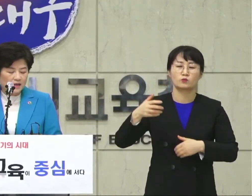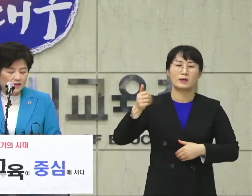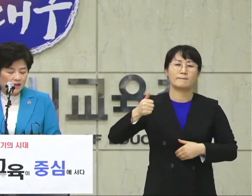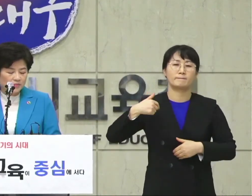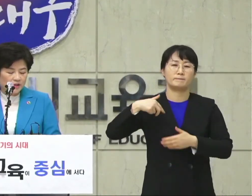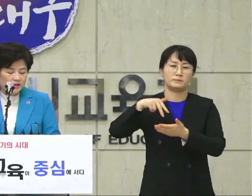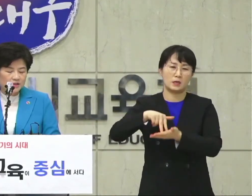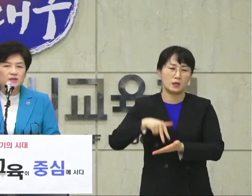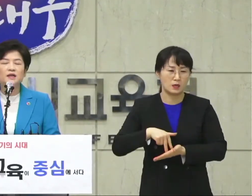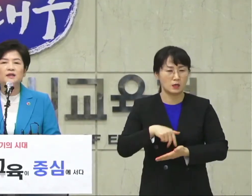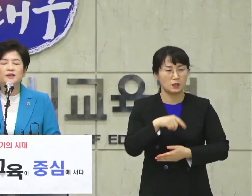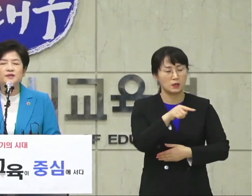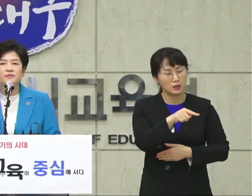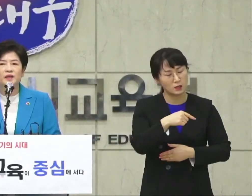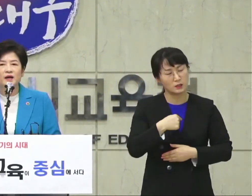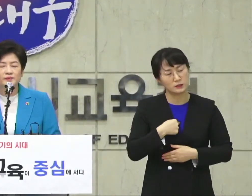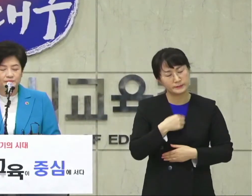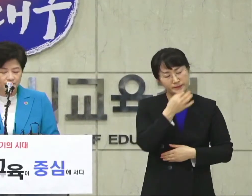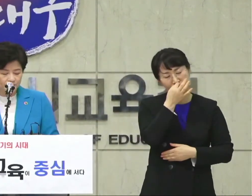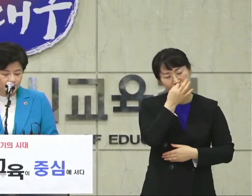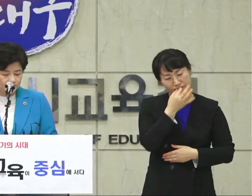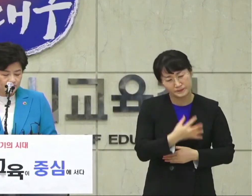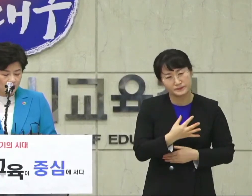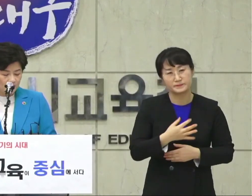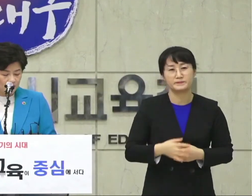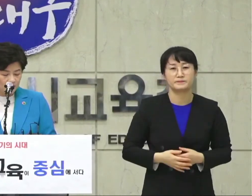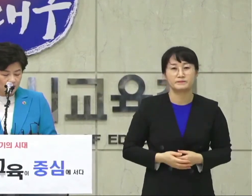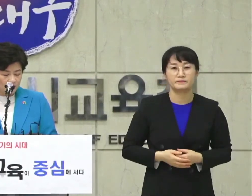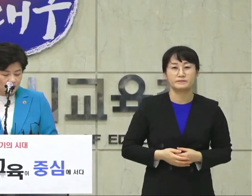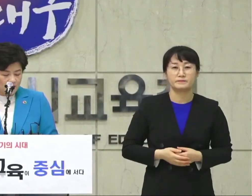교육감으로서 가장 힘든 시간이었습니다.